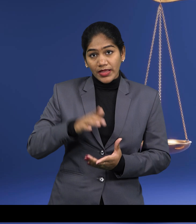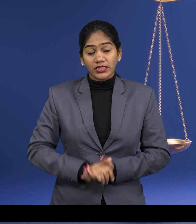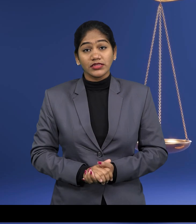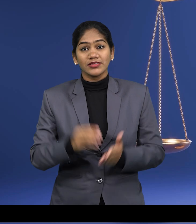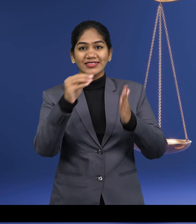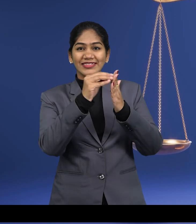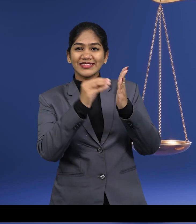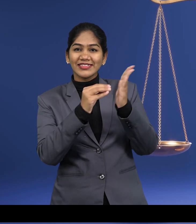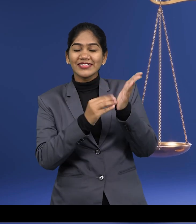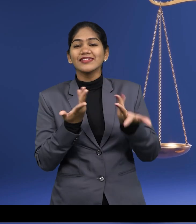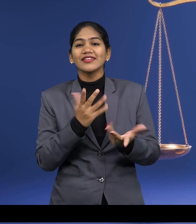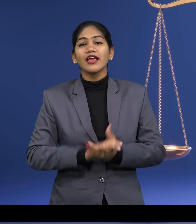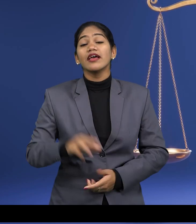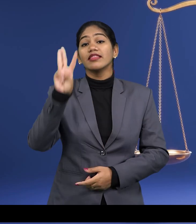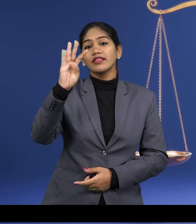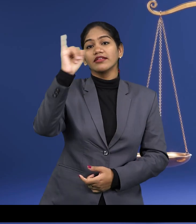ఆర్టికల్ 360